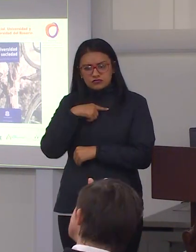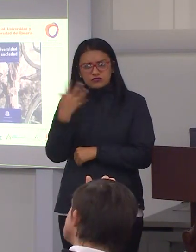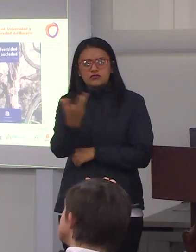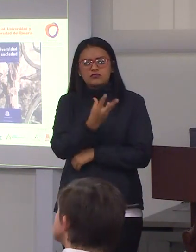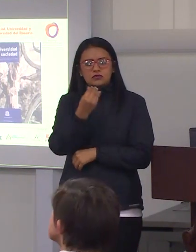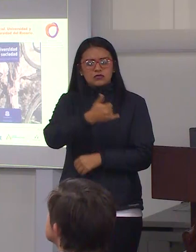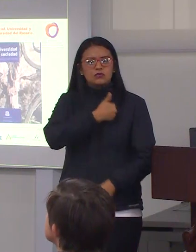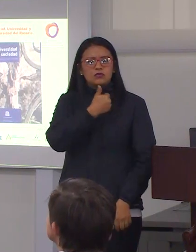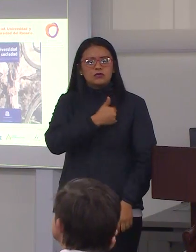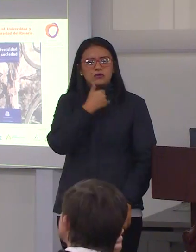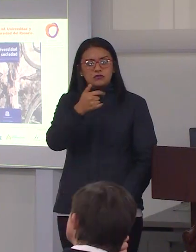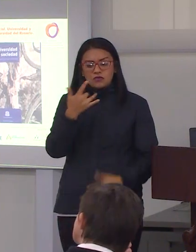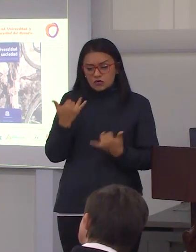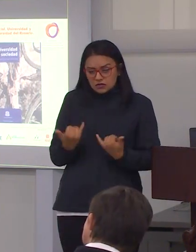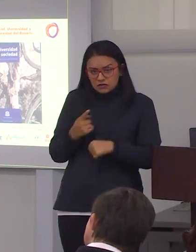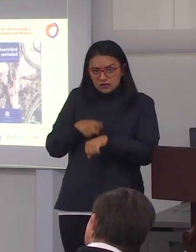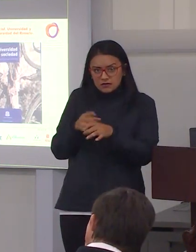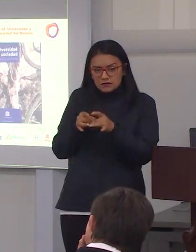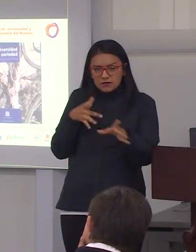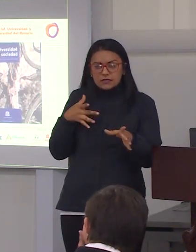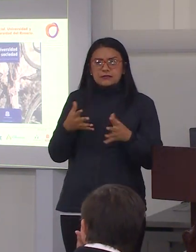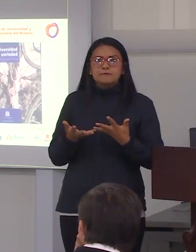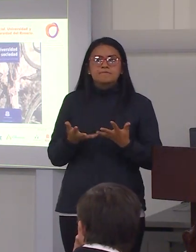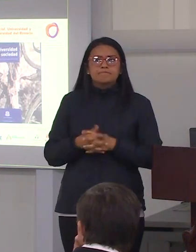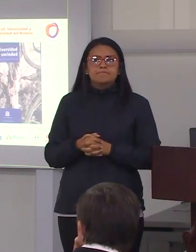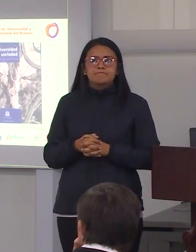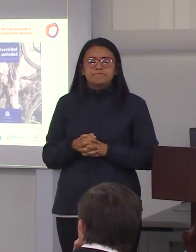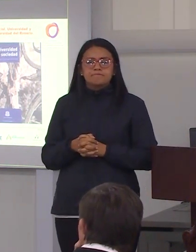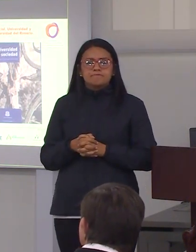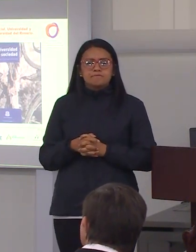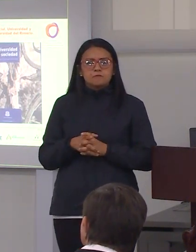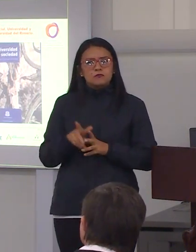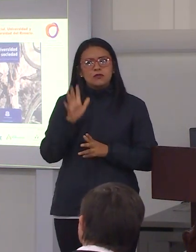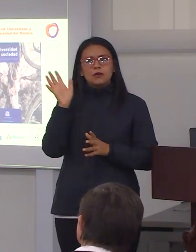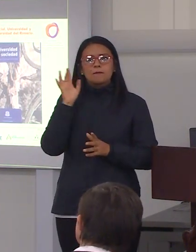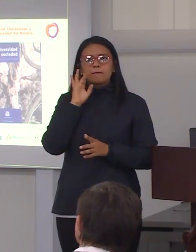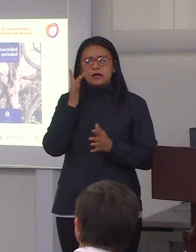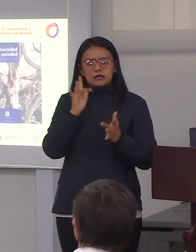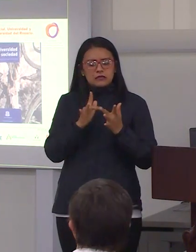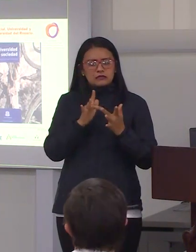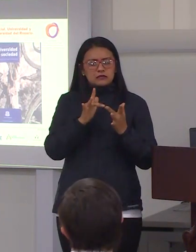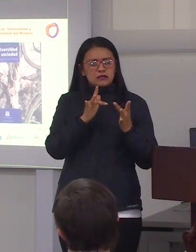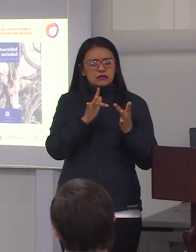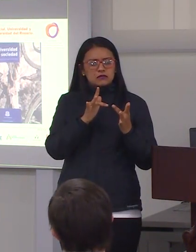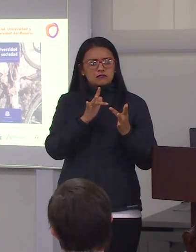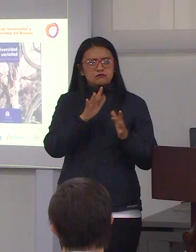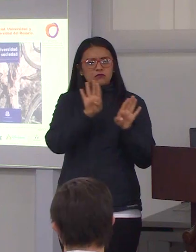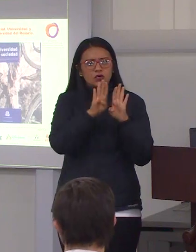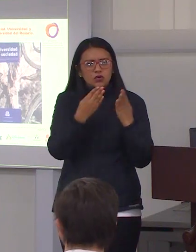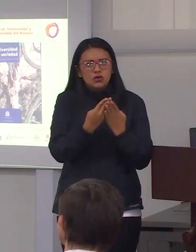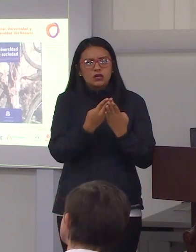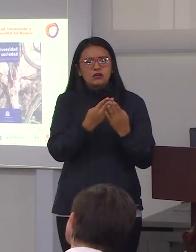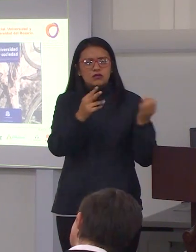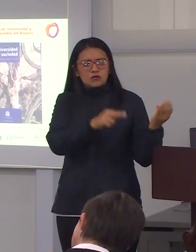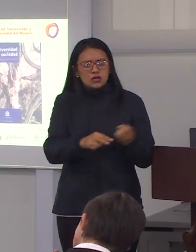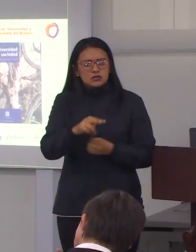muchachos ya para esta época, digamos, son bienes de unas educaciones y de unos moredos muy heterogéneos y aún